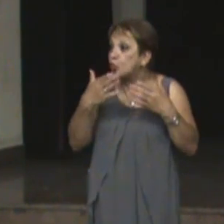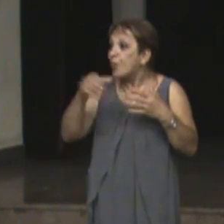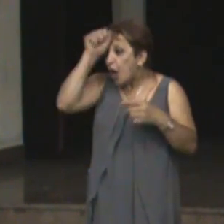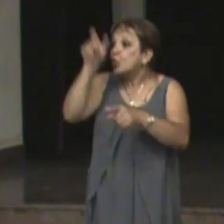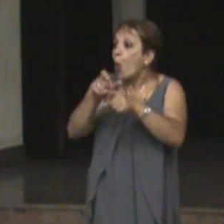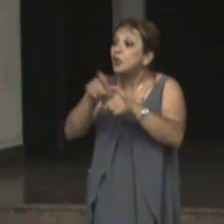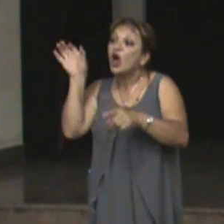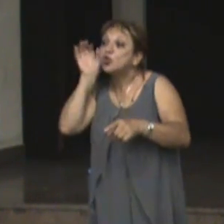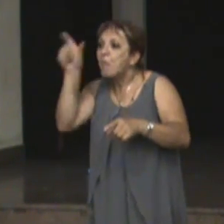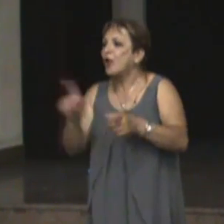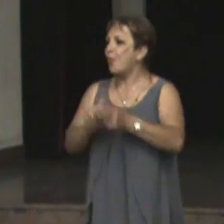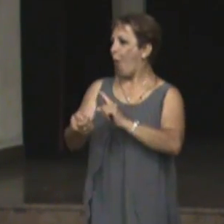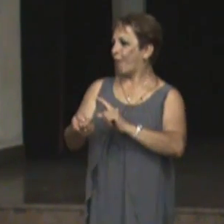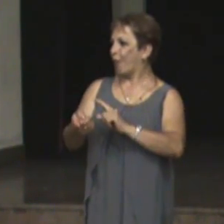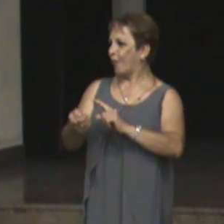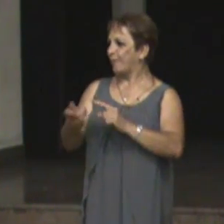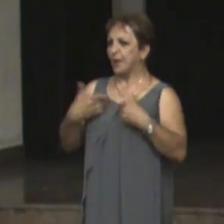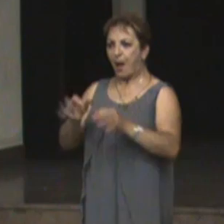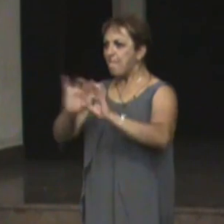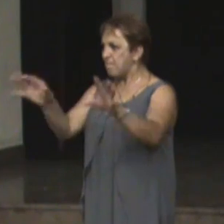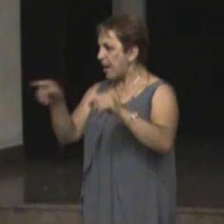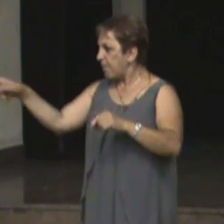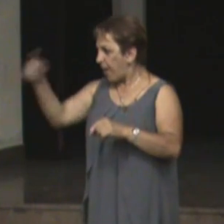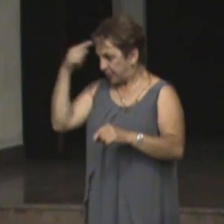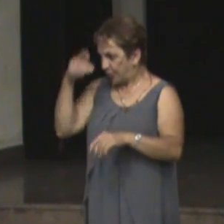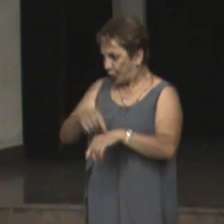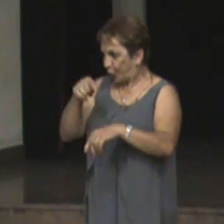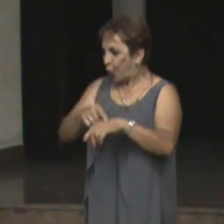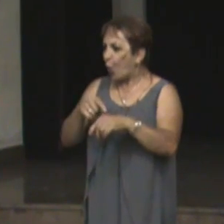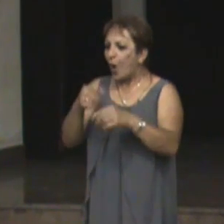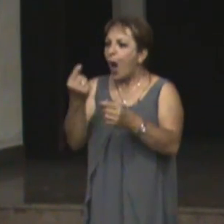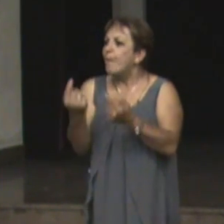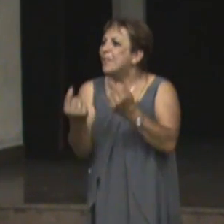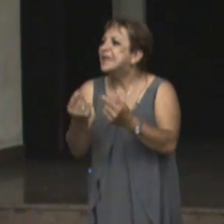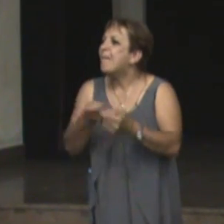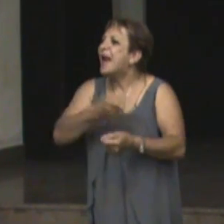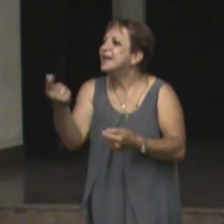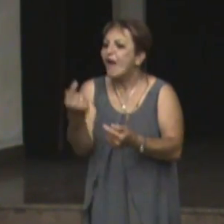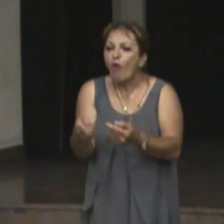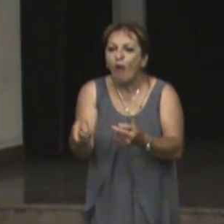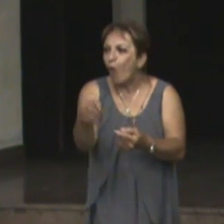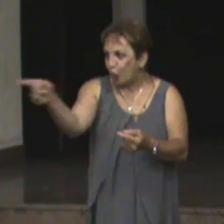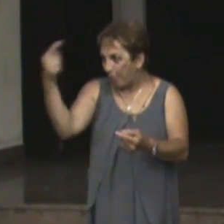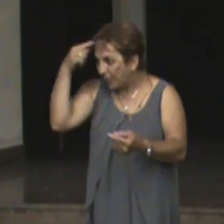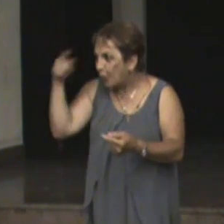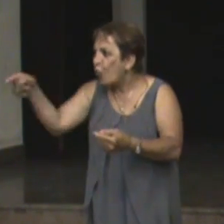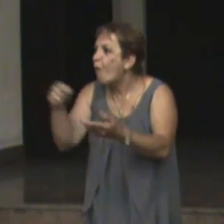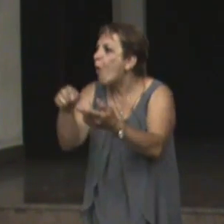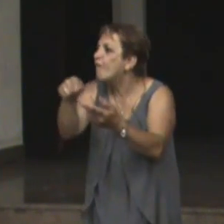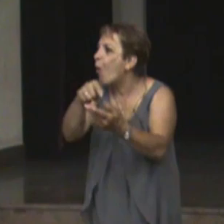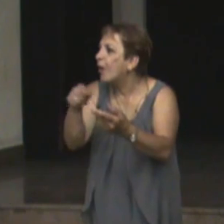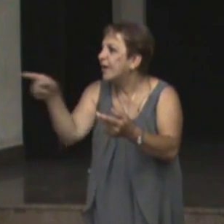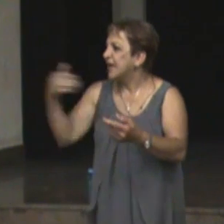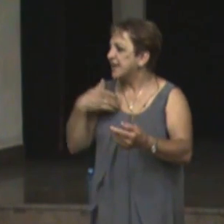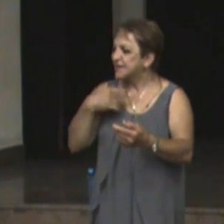չփոխել։ Չի կարող Աստծո զորությունը մեր կյանքում իր ներգործությունը չունենալ։ Եվ իրապես